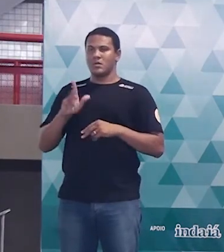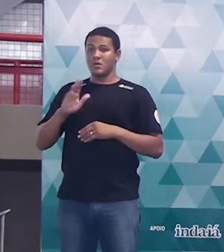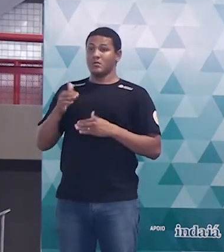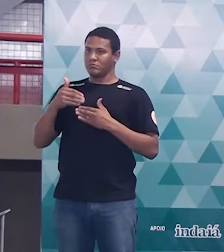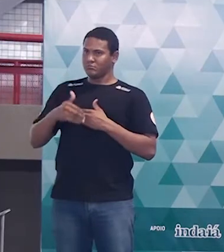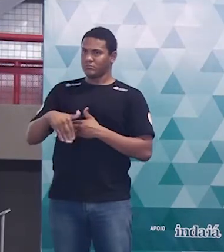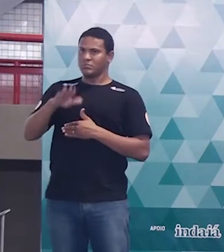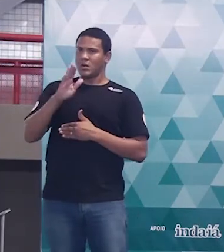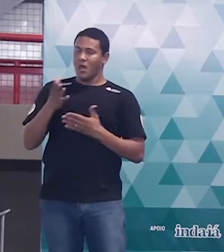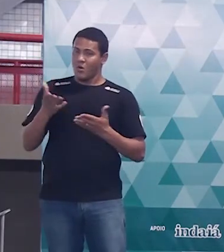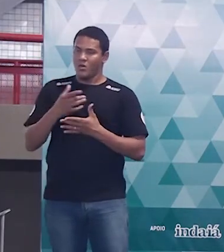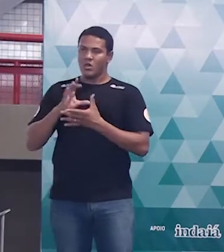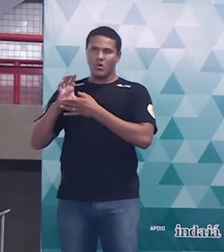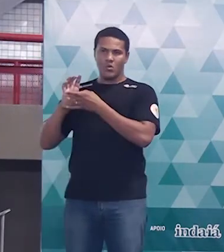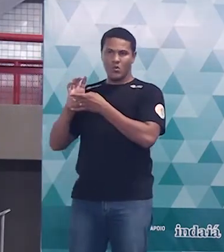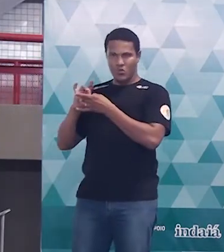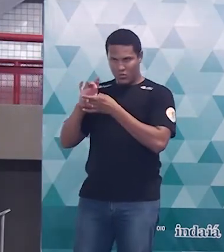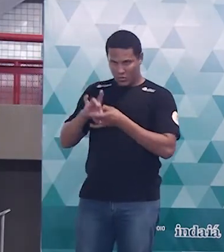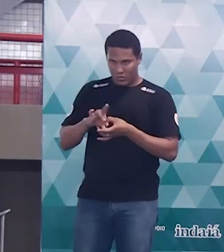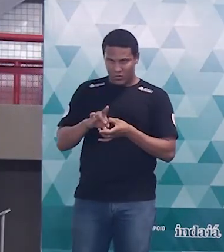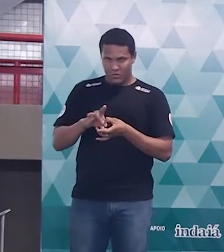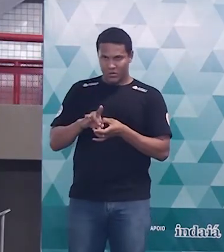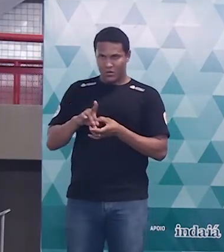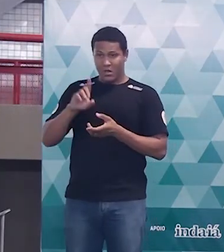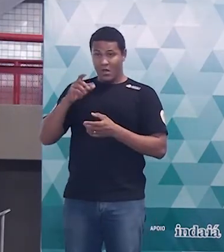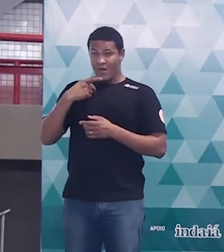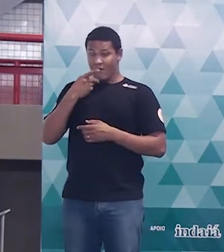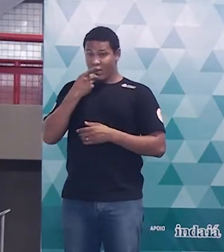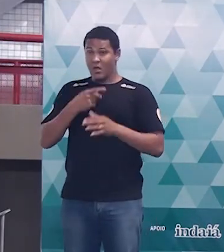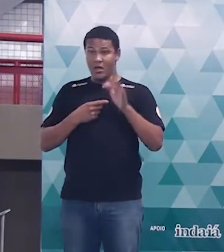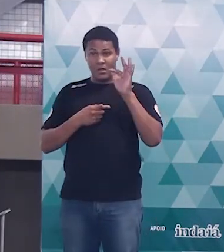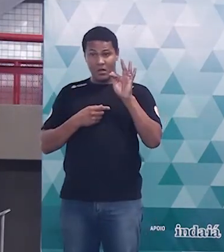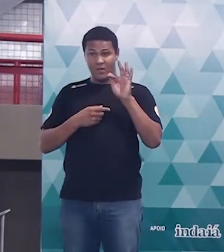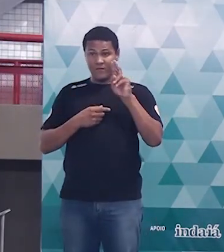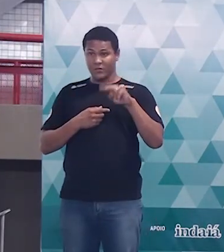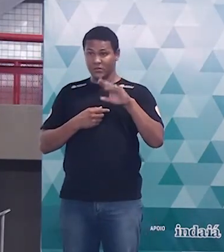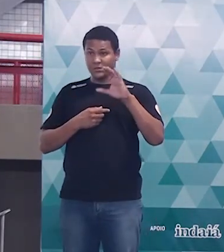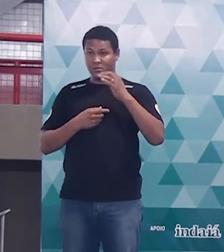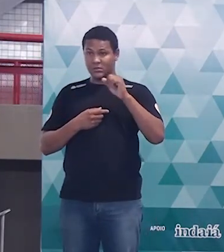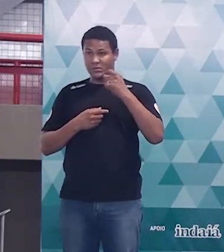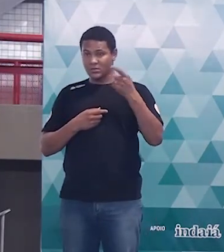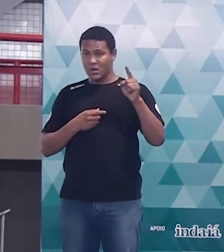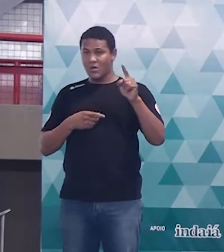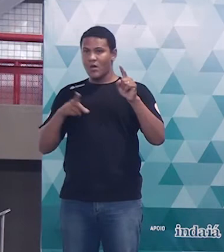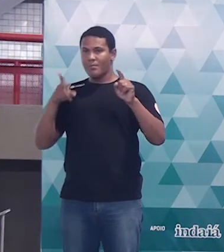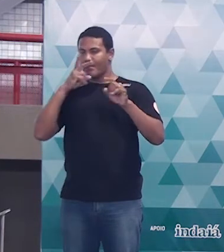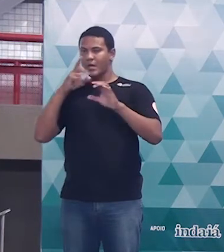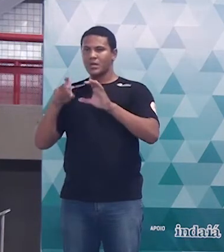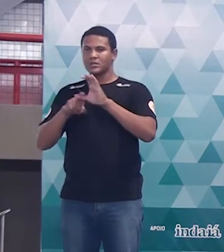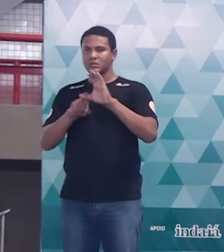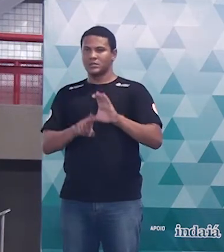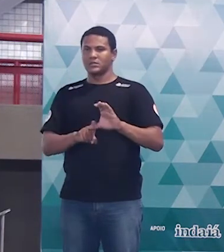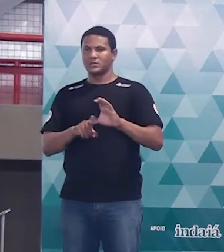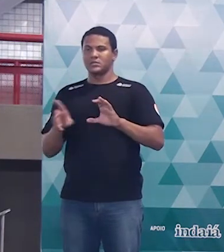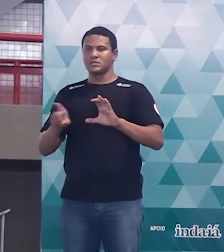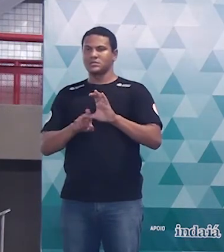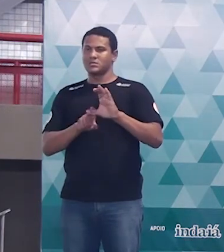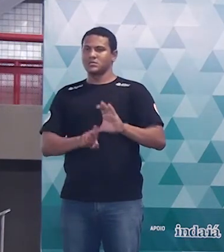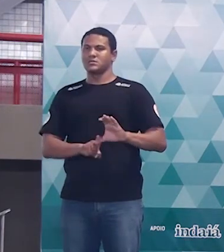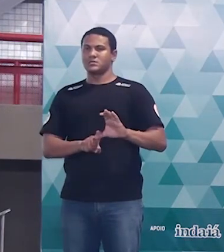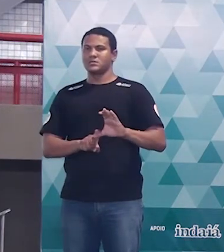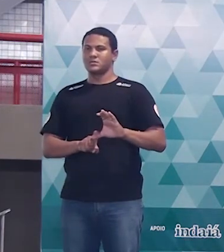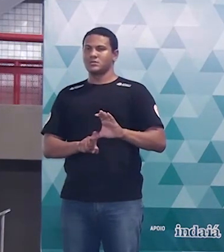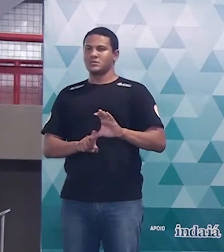no contexto matemático, quando eu falar função, é uma coisa dependendo da